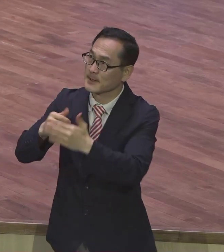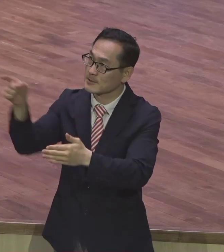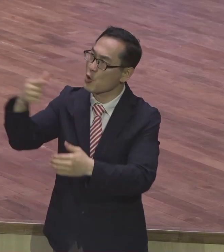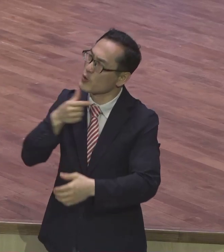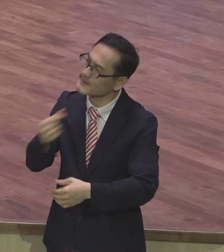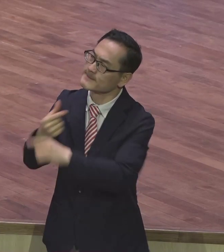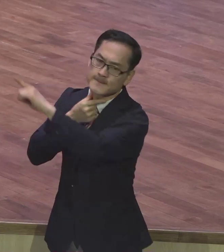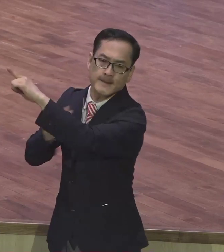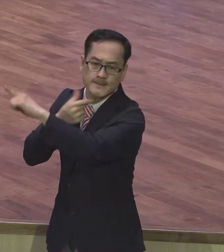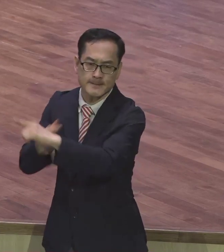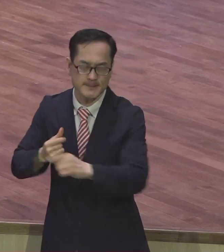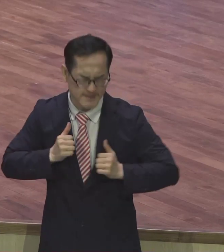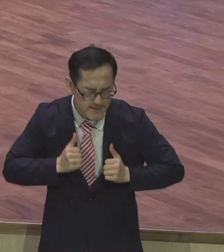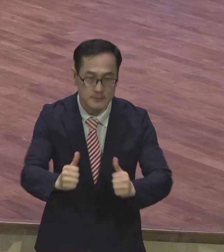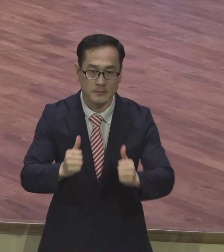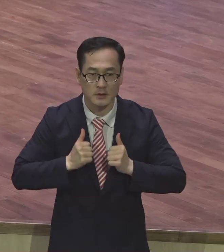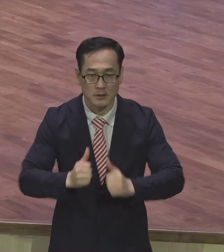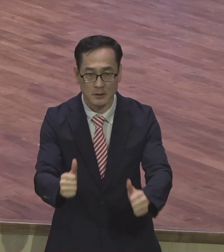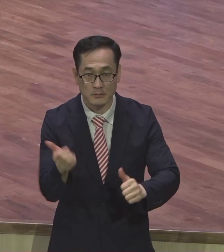예수다